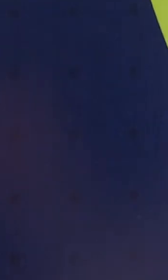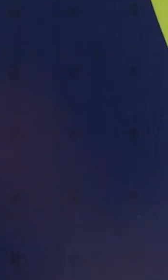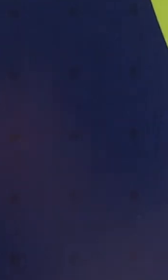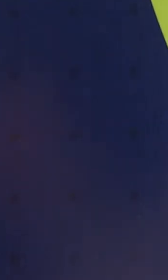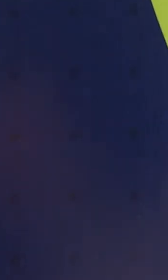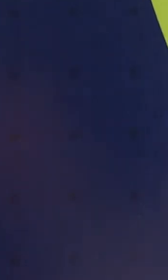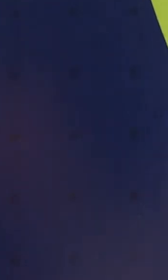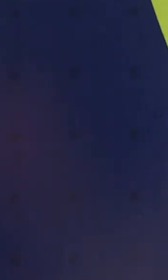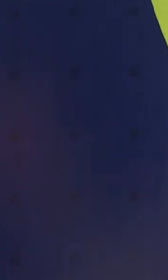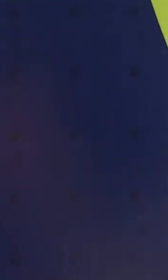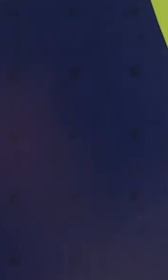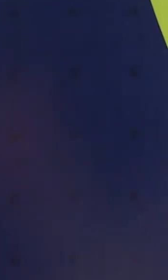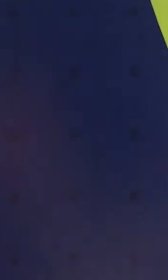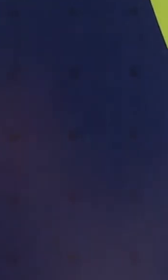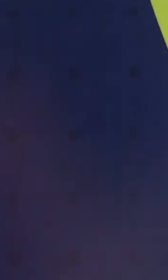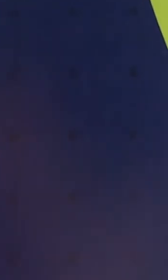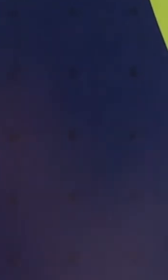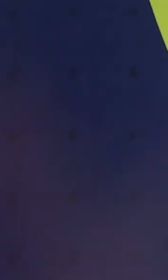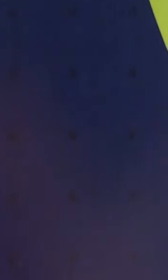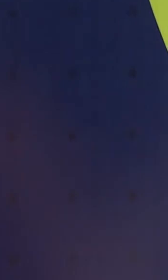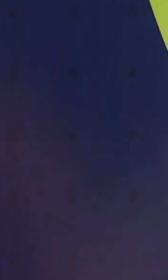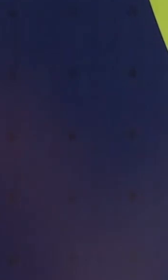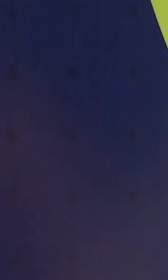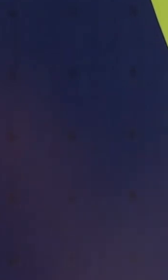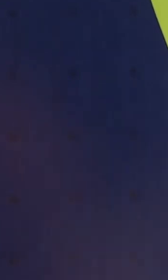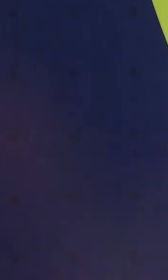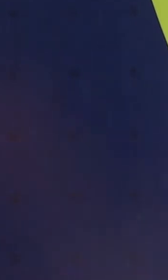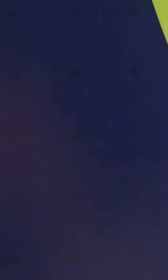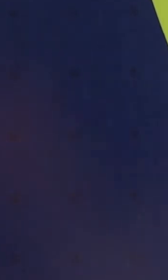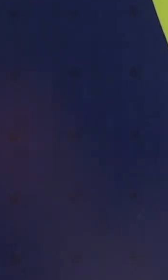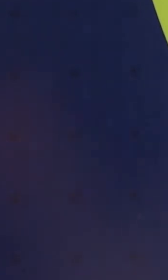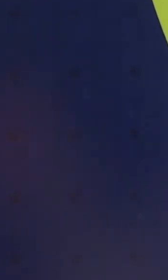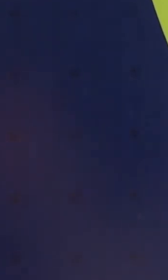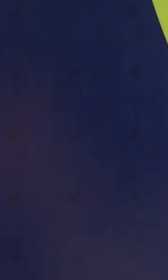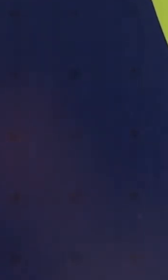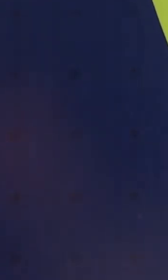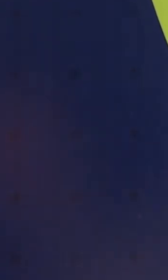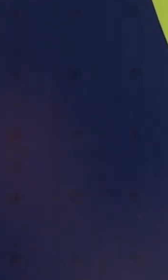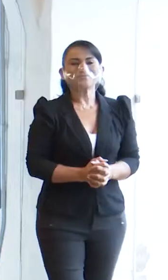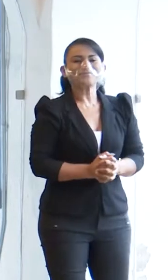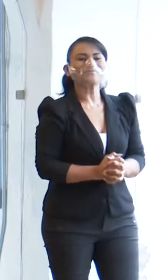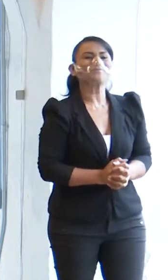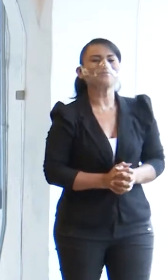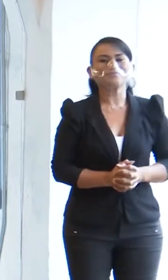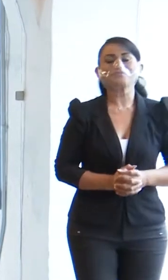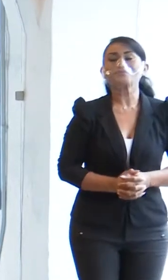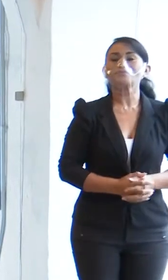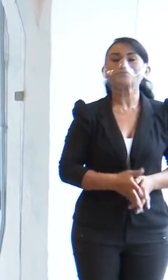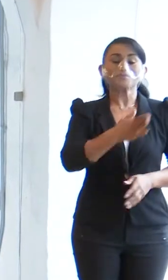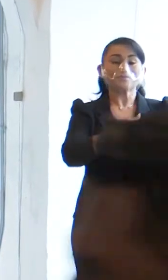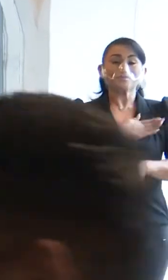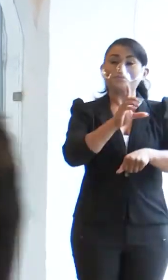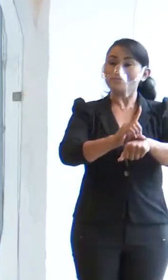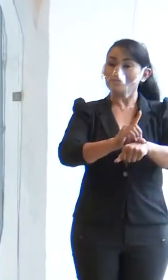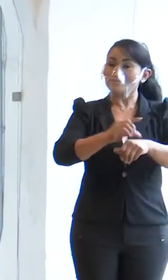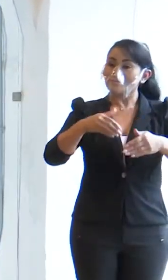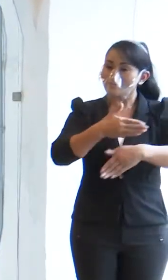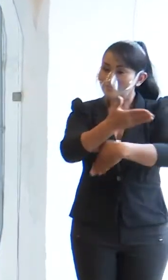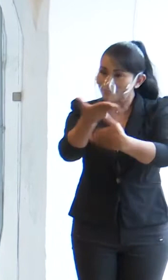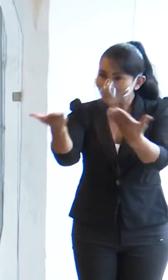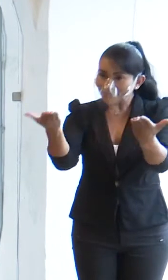forma parte del Programa de las Naciones Unidas para el Desarrollo promovido por la ONU y se han destinado 422 mil pesos en ello.